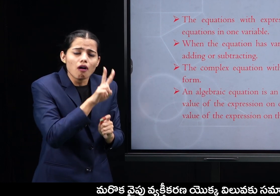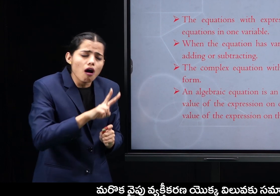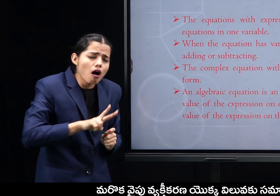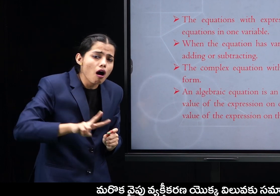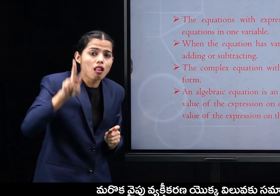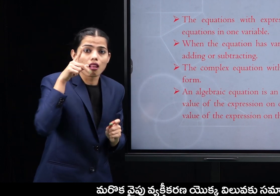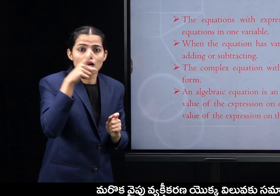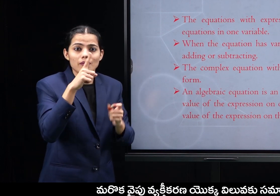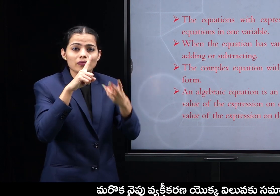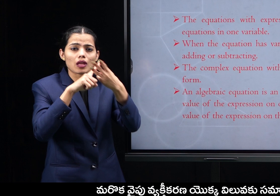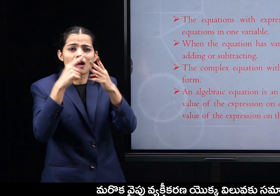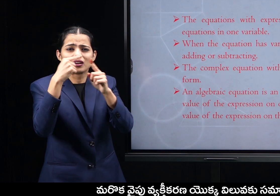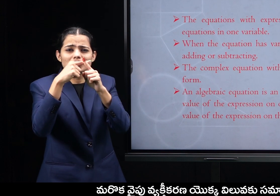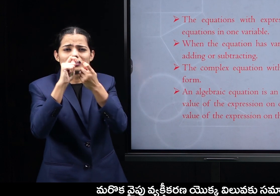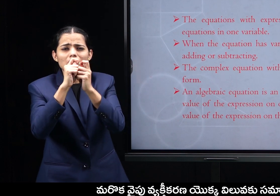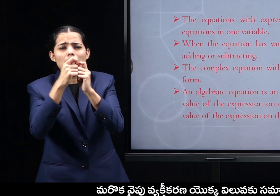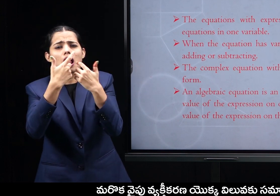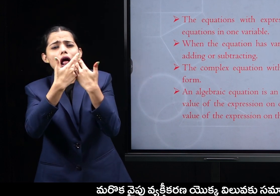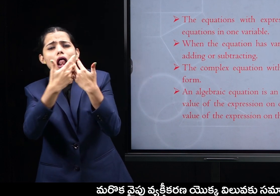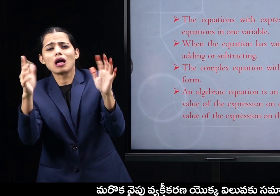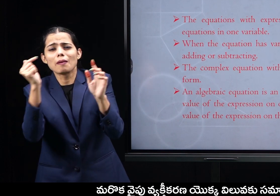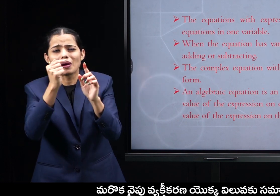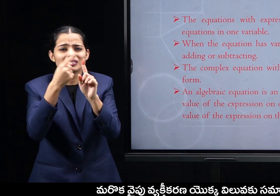మరొక వైపు వ్యక్తీకరణ యొక్క విలువకు సమానమని చెబుతుంది.